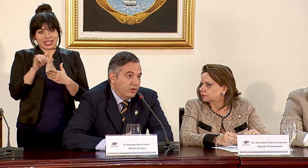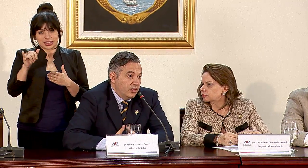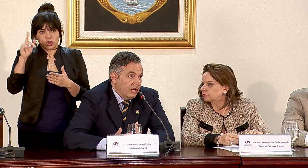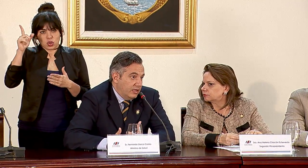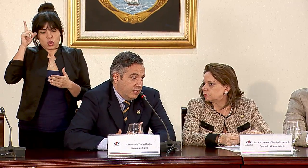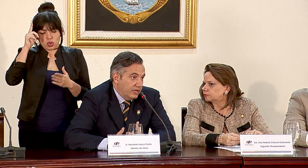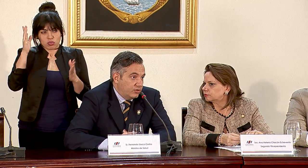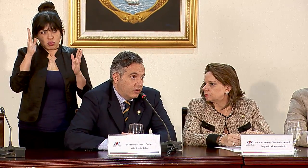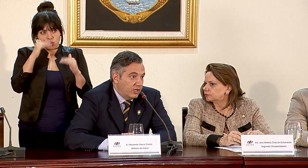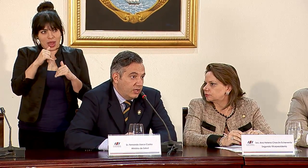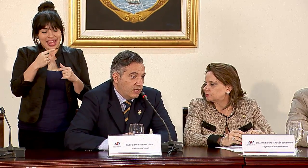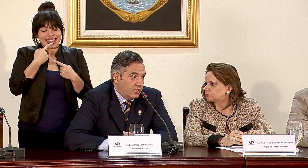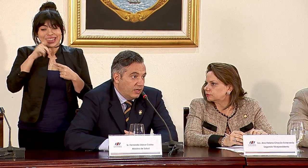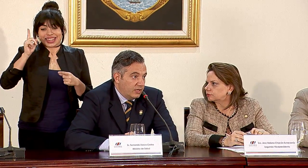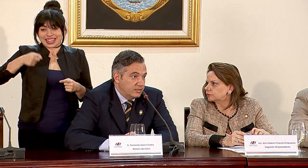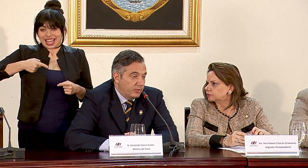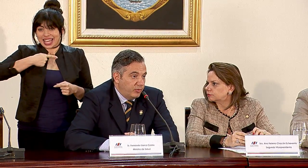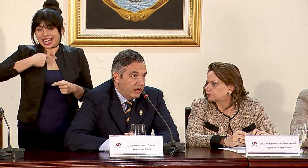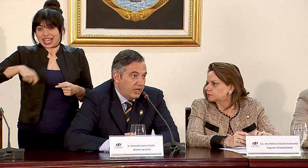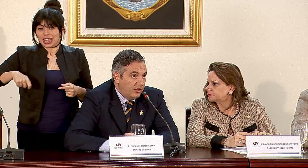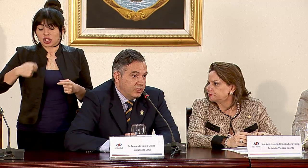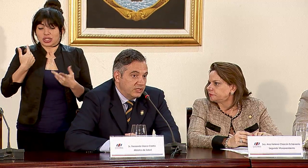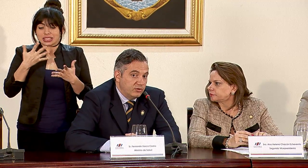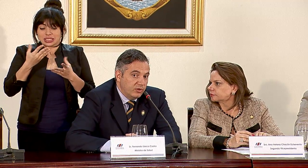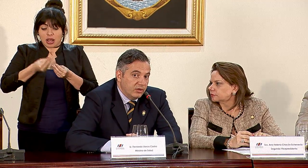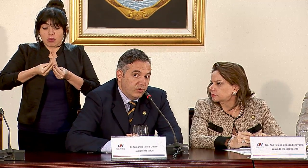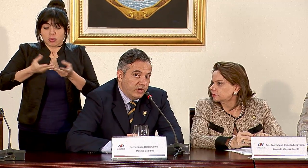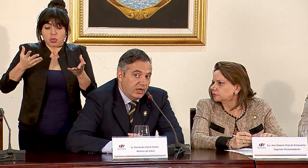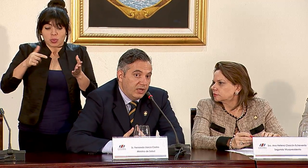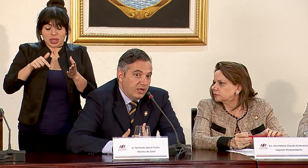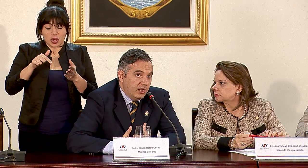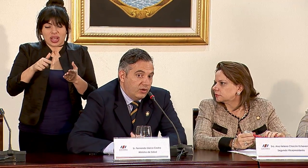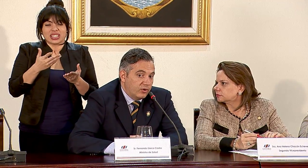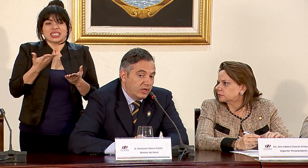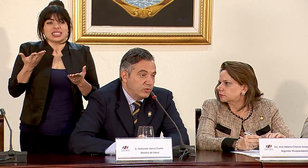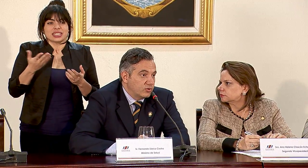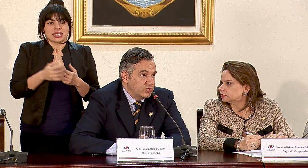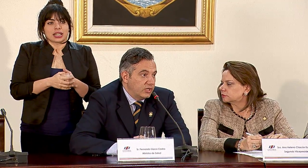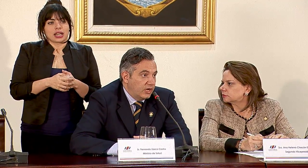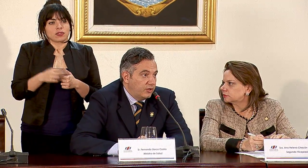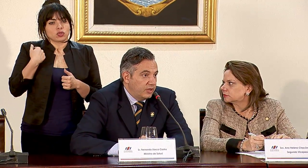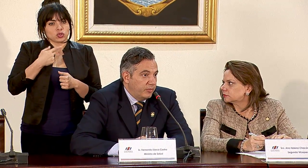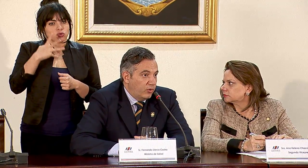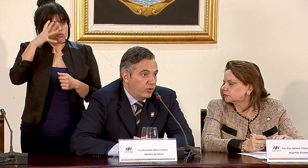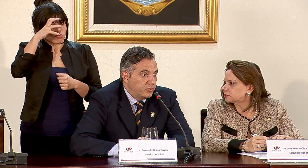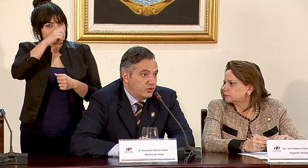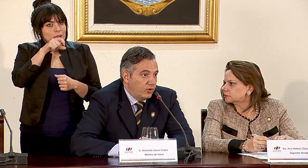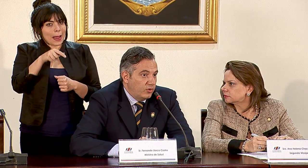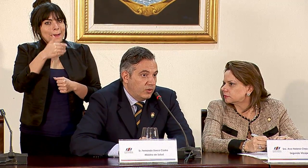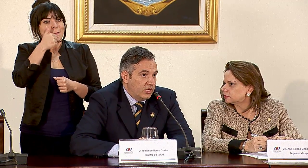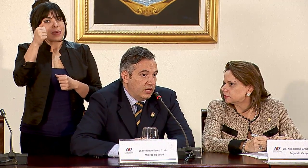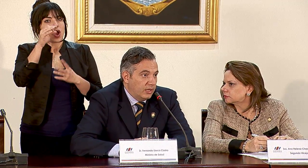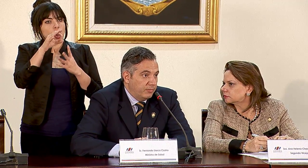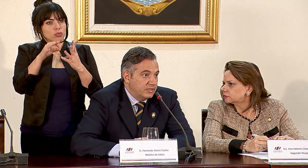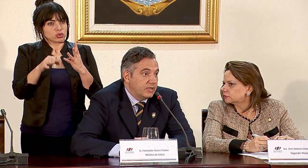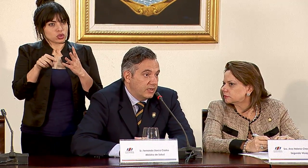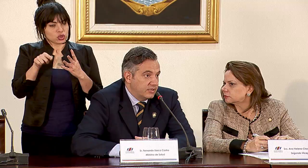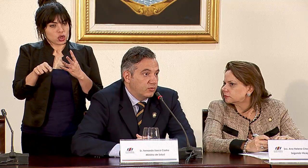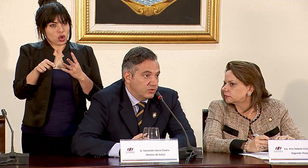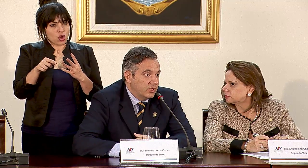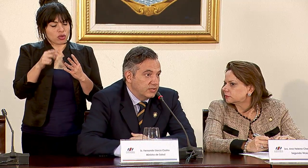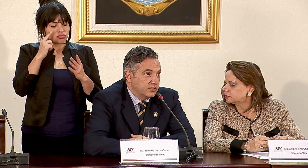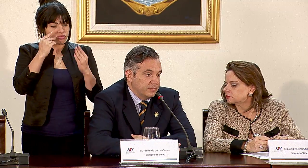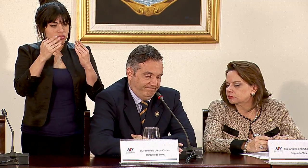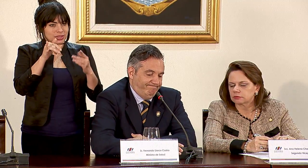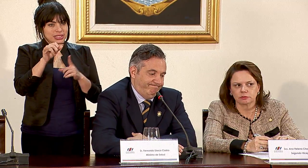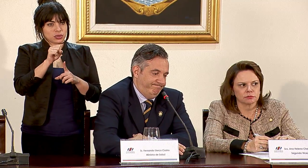sentido el decreto que se ha publicado es sin duda alguna lo que hemos considerado es la mejor opción en vista de